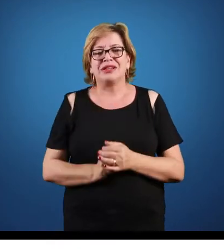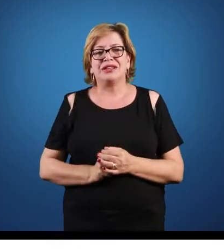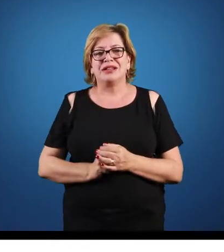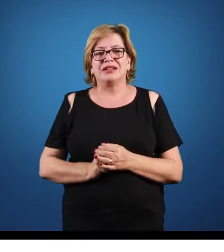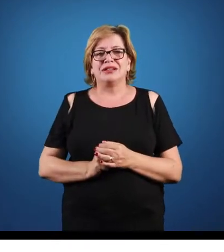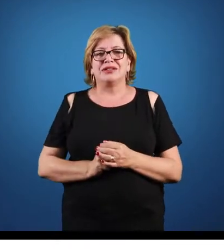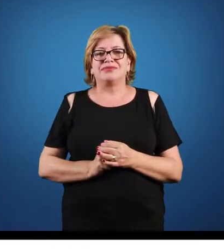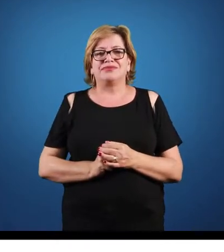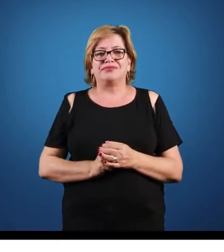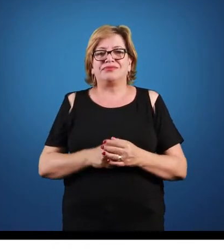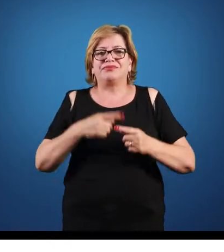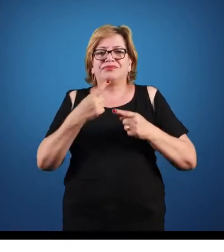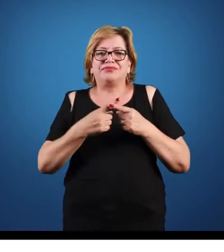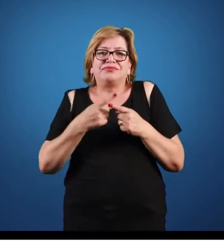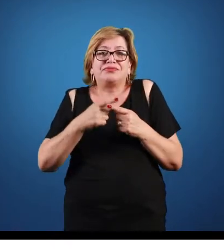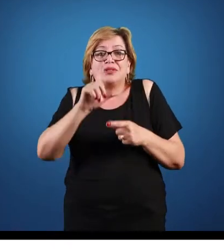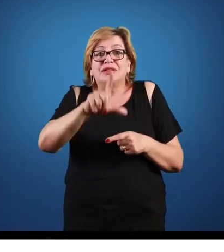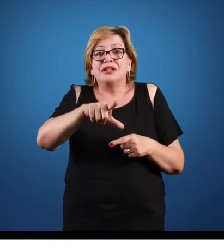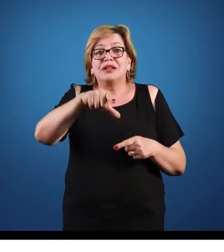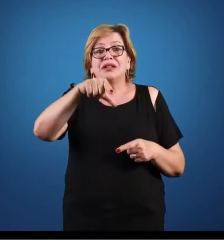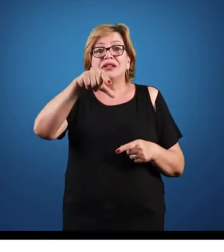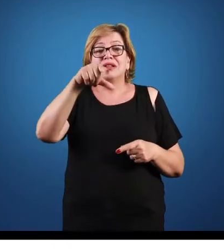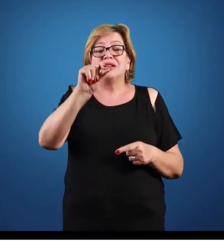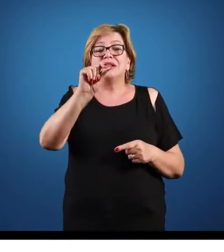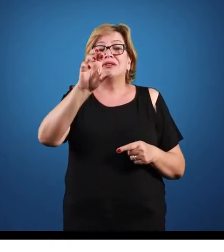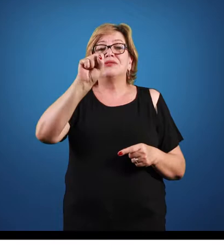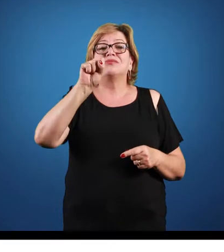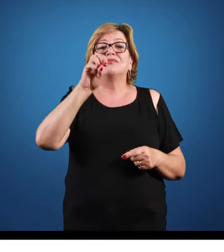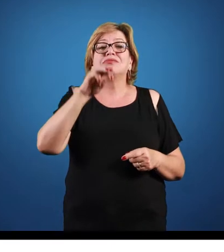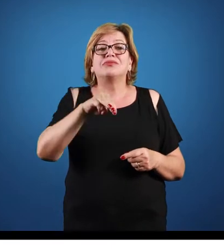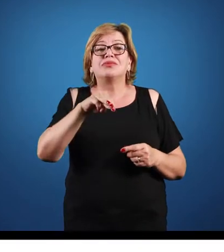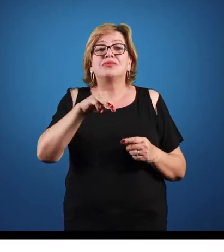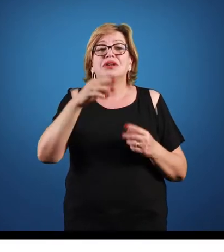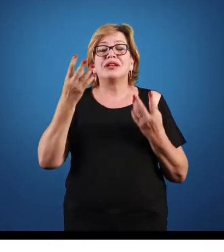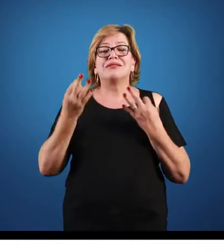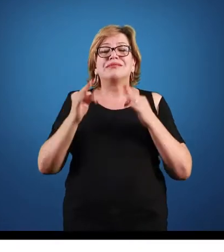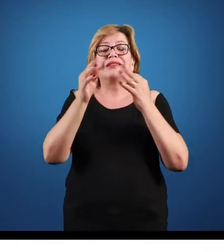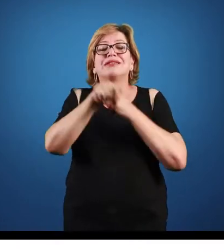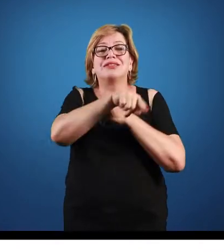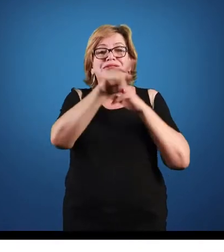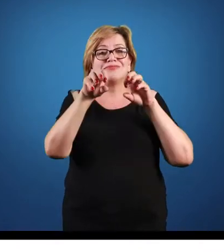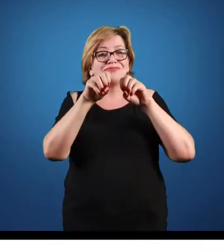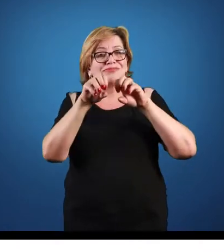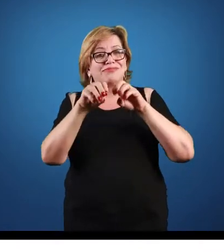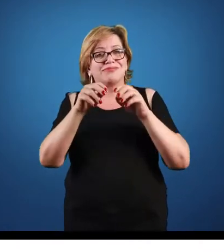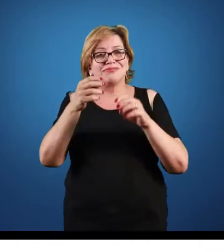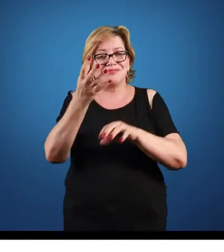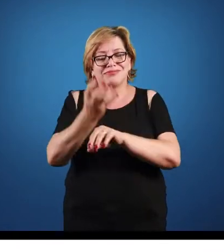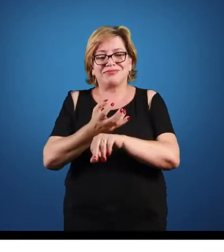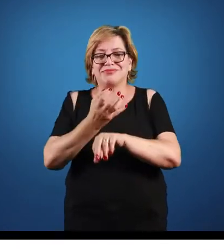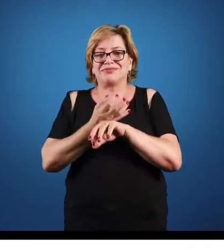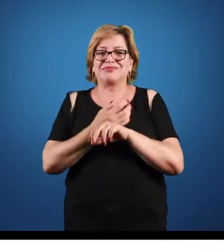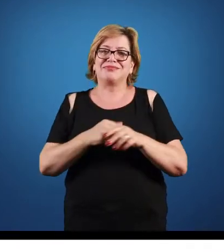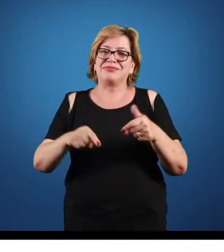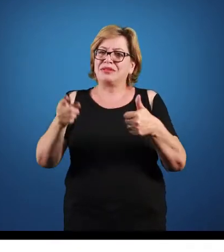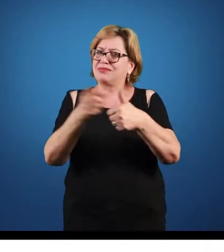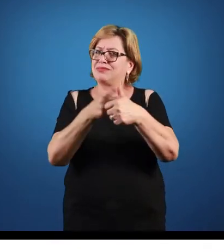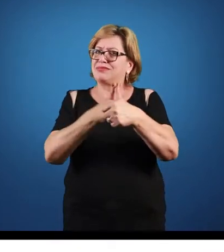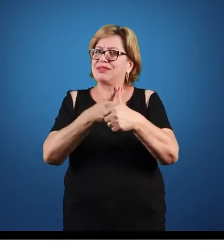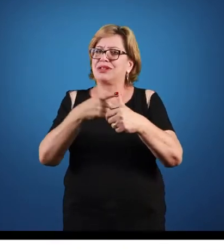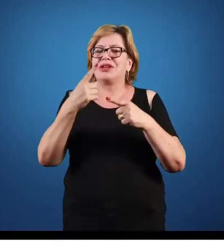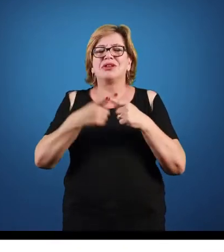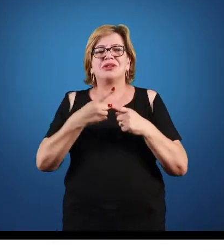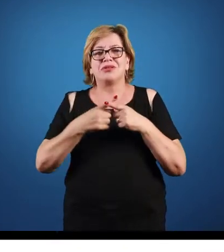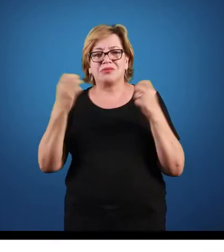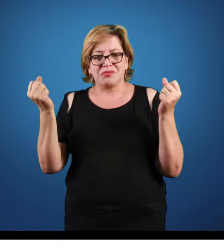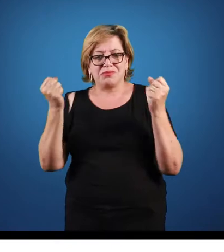lá porque a gente escolheu o stop motion é com uma das técnicas pra vocês né dentro da disciplina é primeiro porque dá